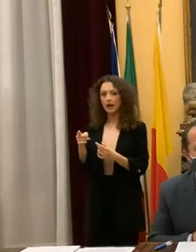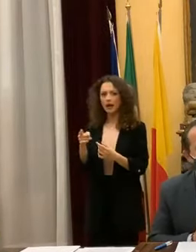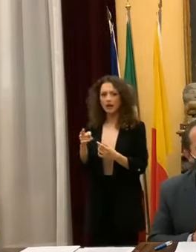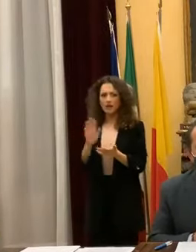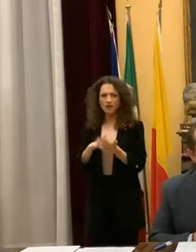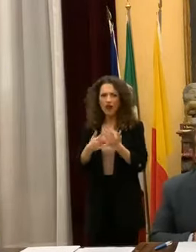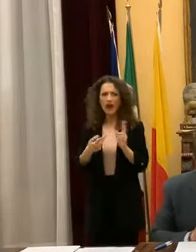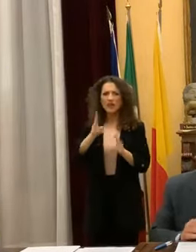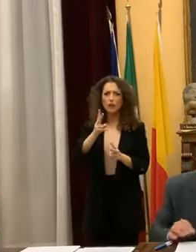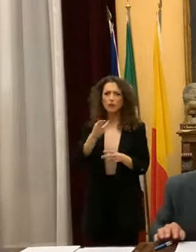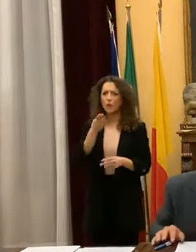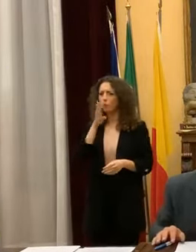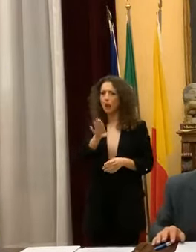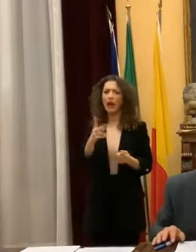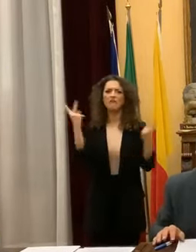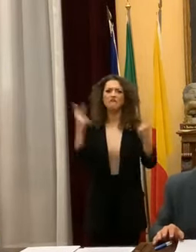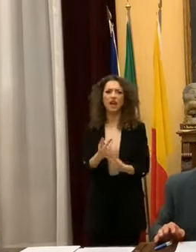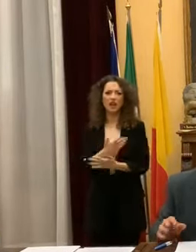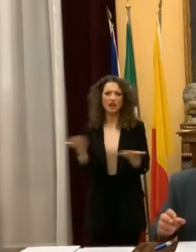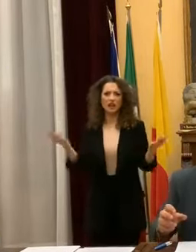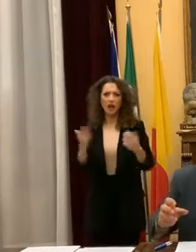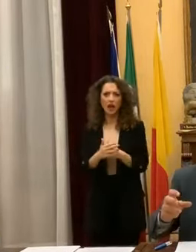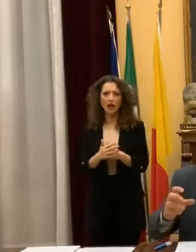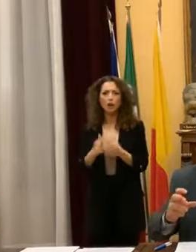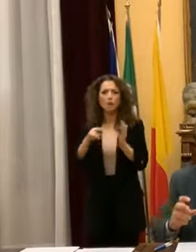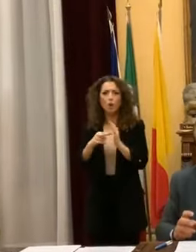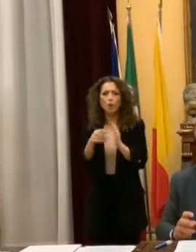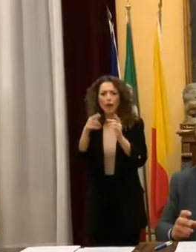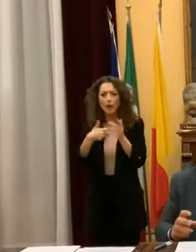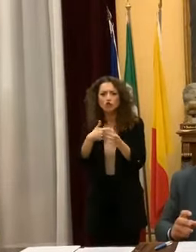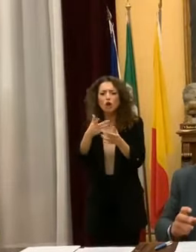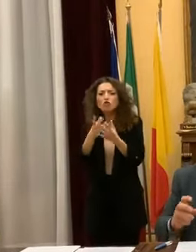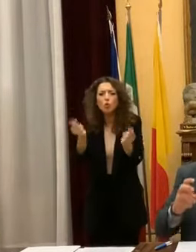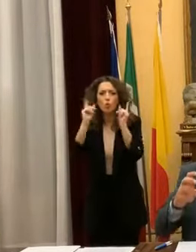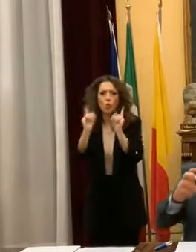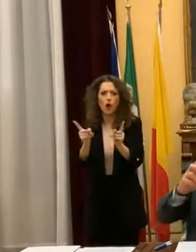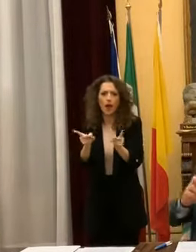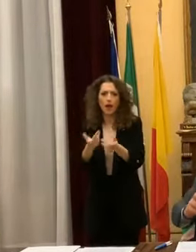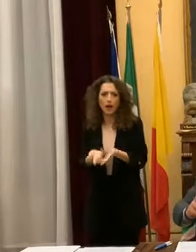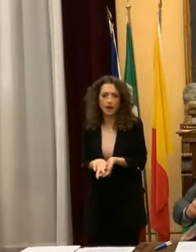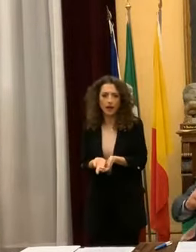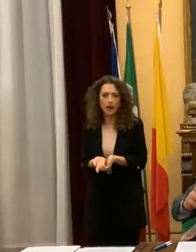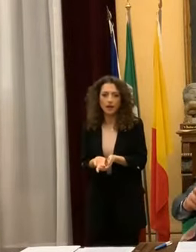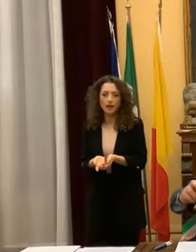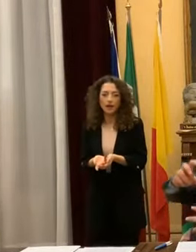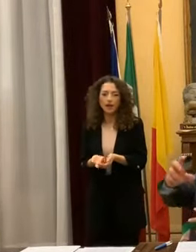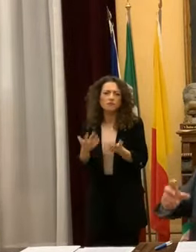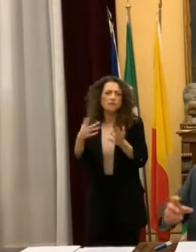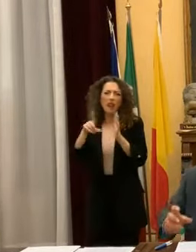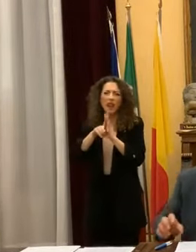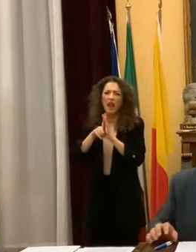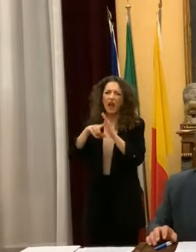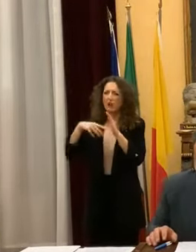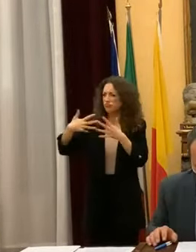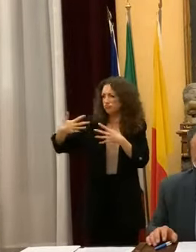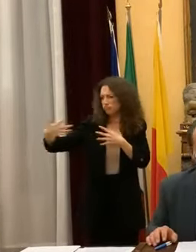tavoli sembrano più interessati a difendere le loro poltrone, il combinato disposto dell'articolo latte la